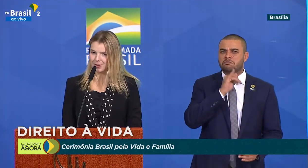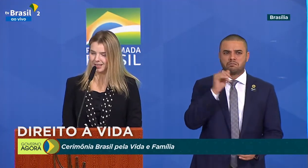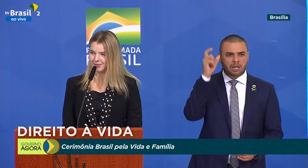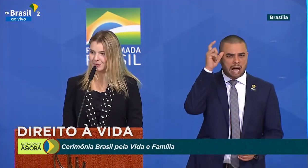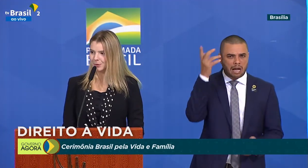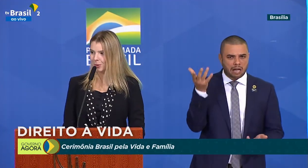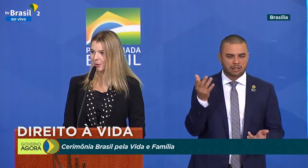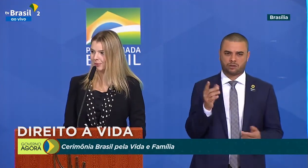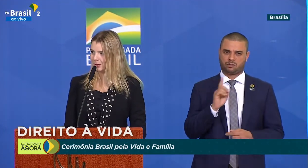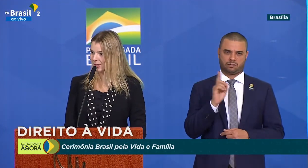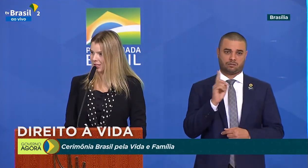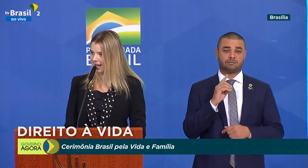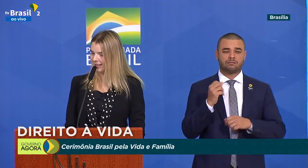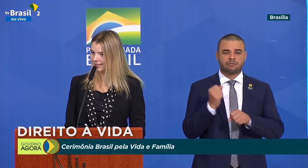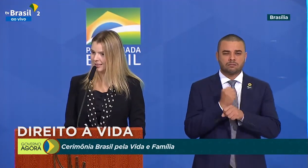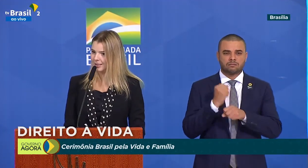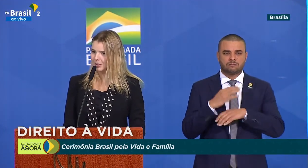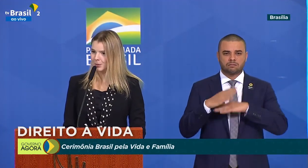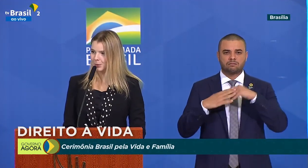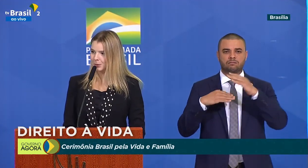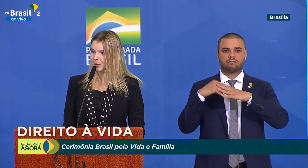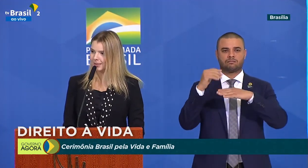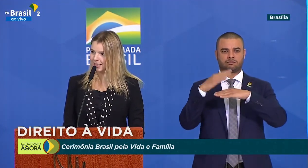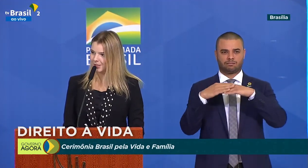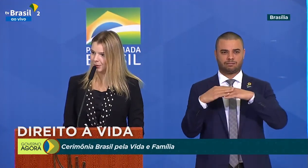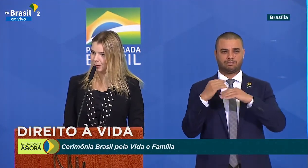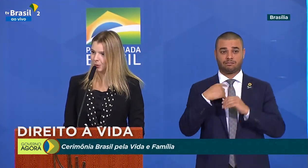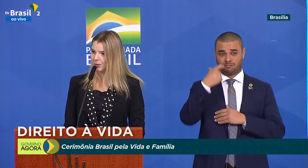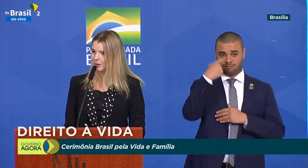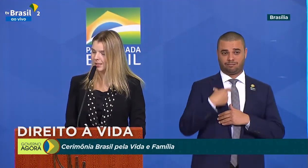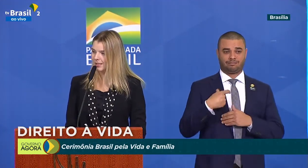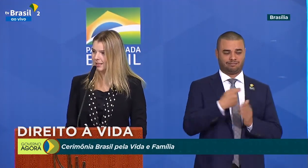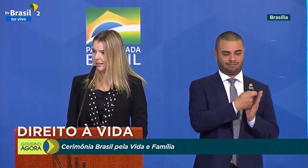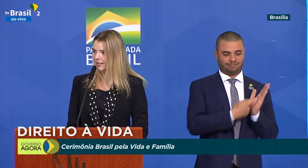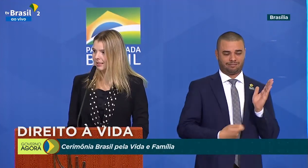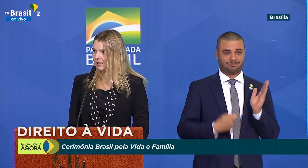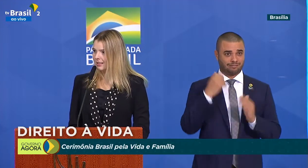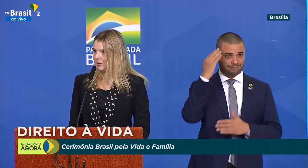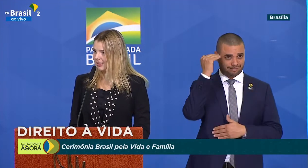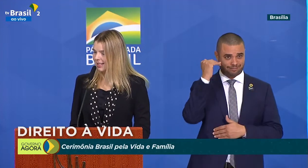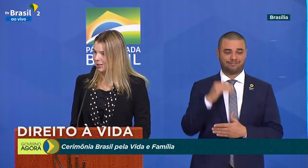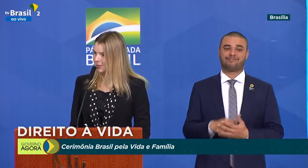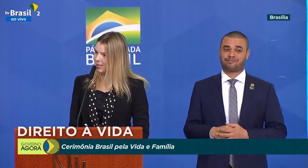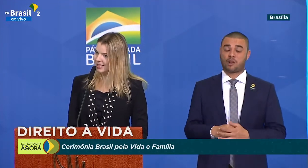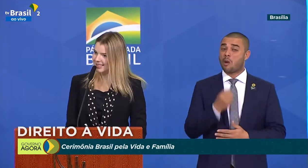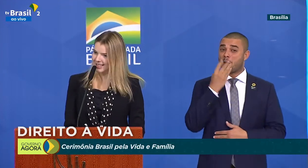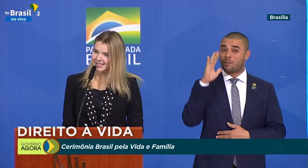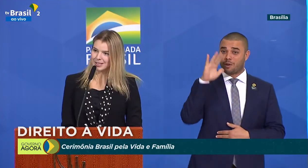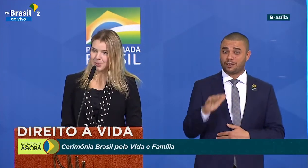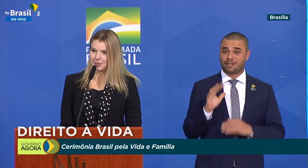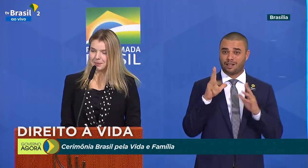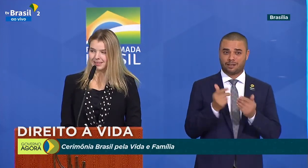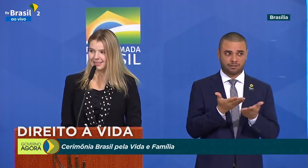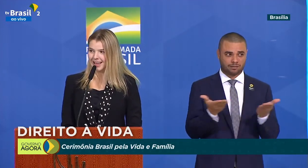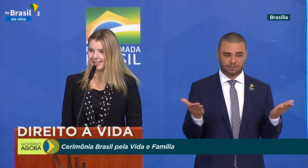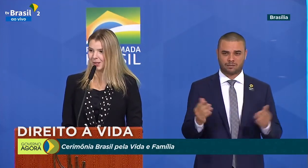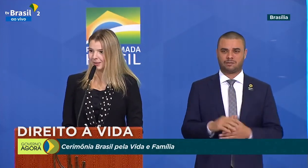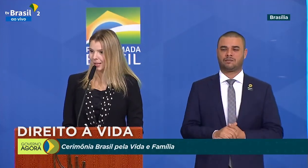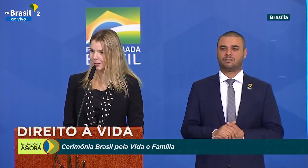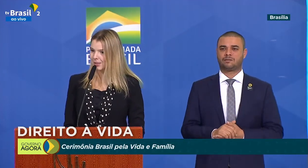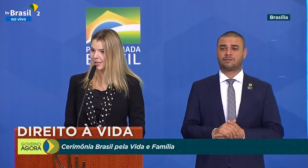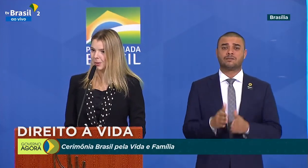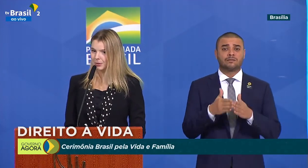se constrói Dom Ivo lorscheiter muito boa tarde a todos gostaria de pedir licença e